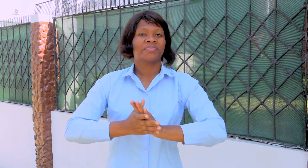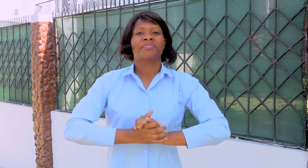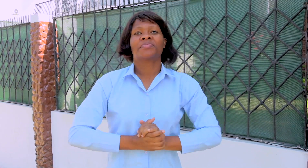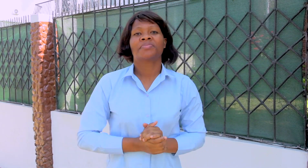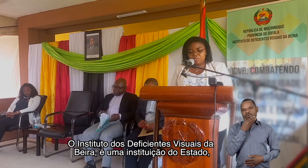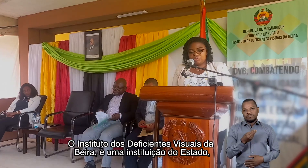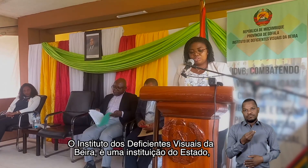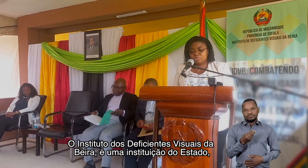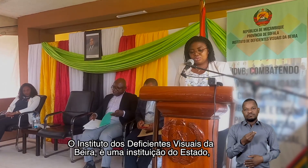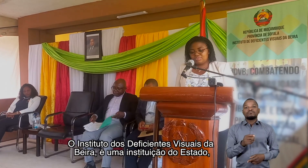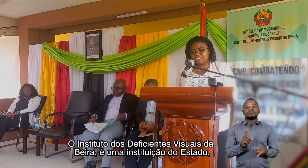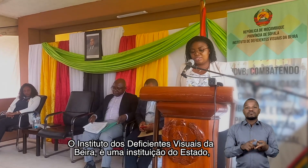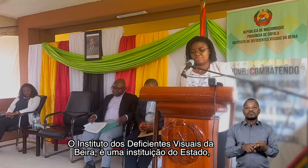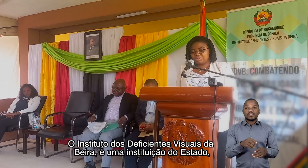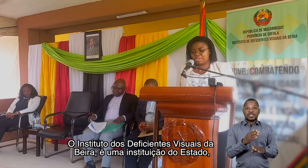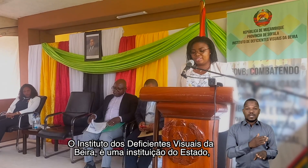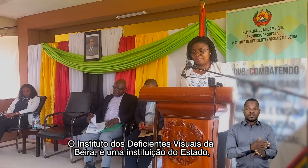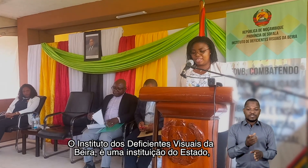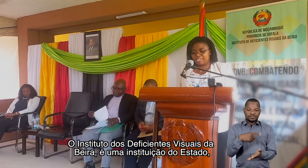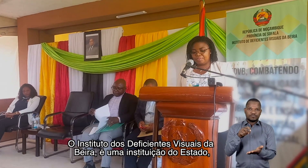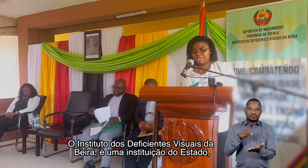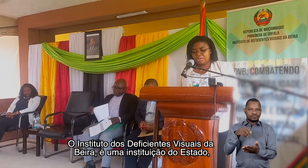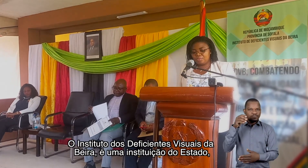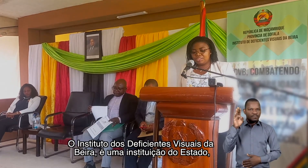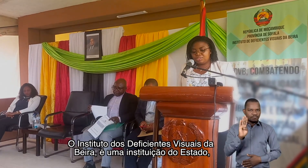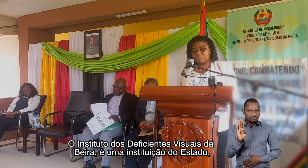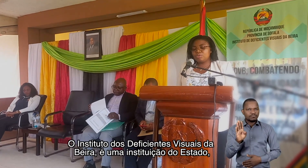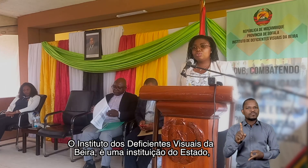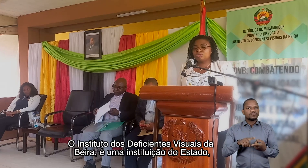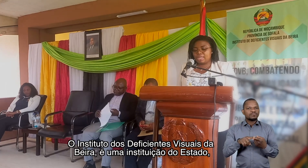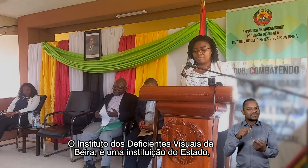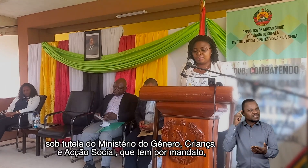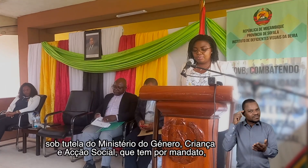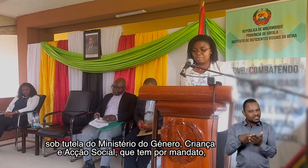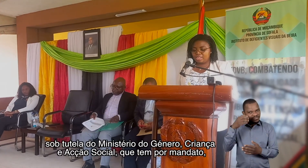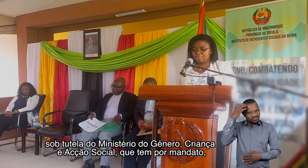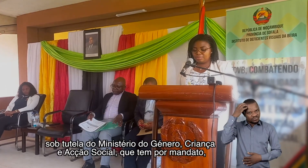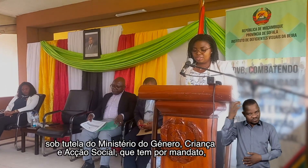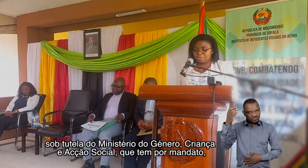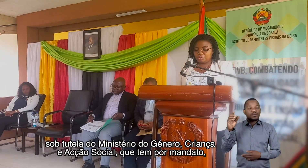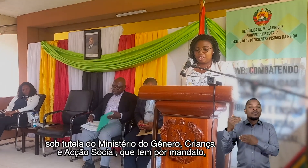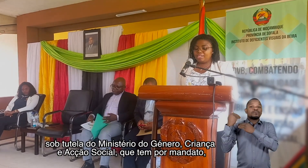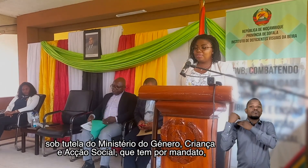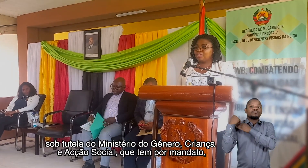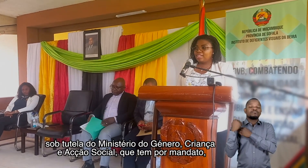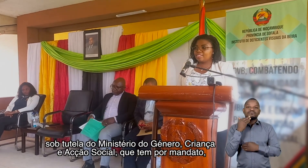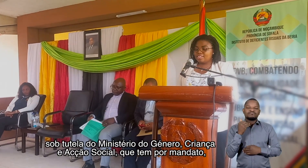O Instituto de Cristina Visuais da DEIRA é uma inscrição dos sábios sob tutela de insábios de género de crianças e